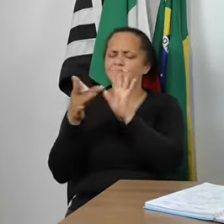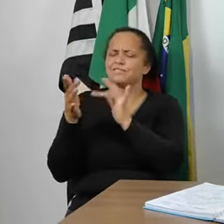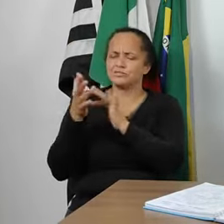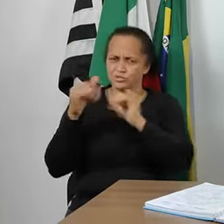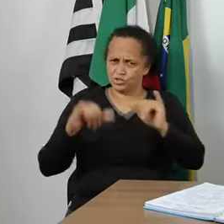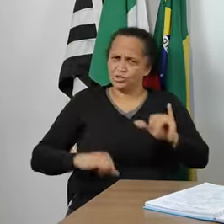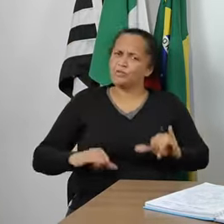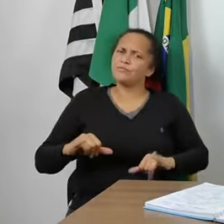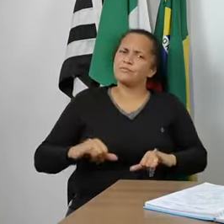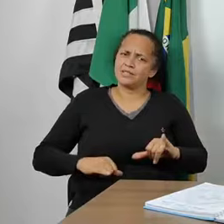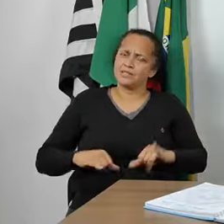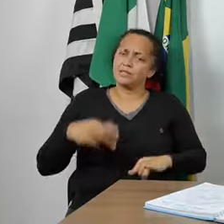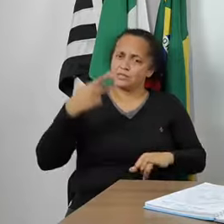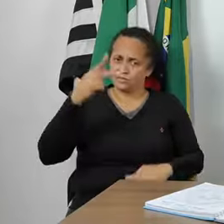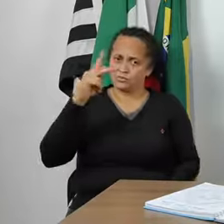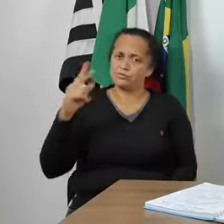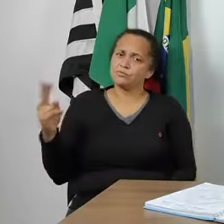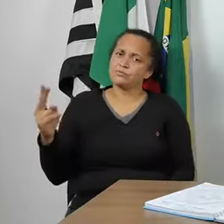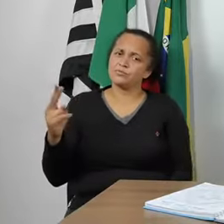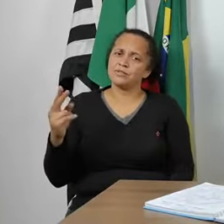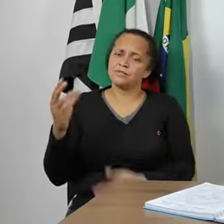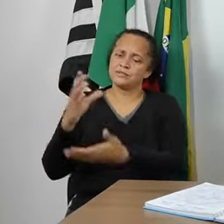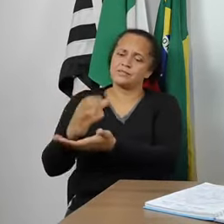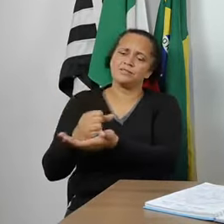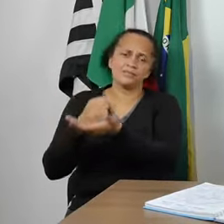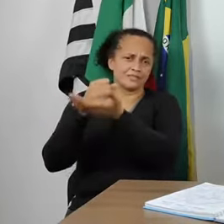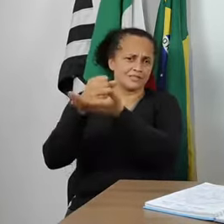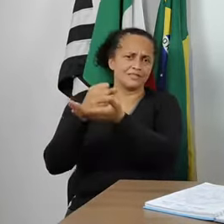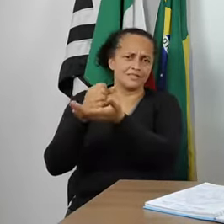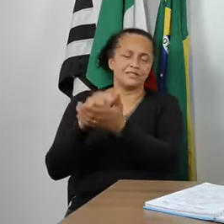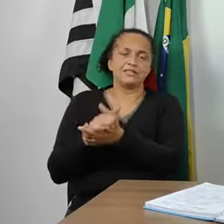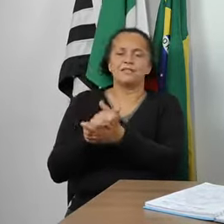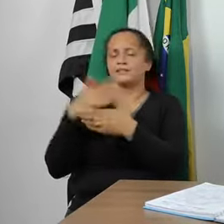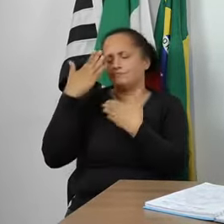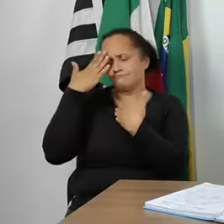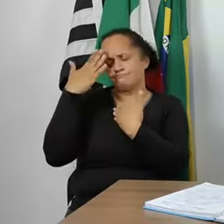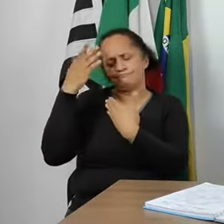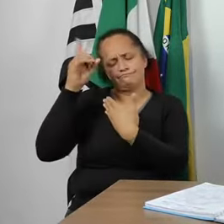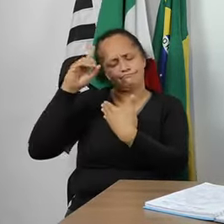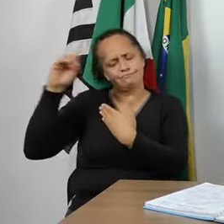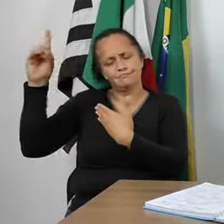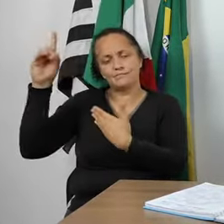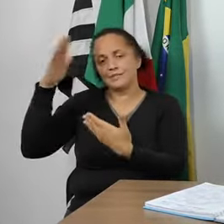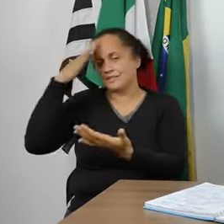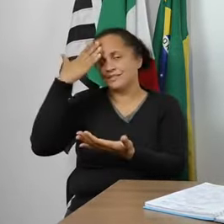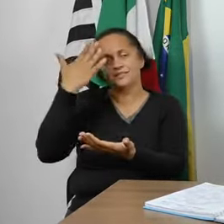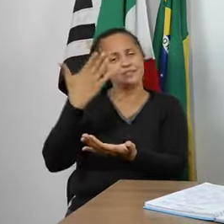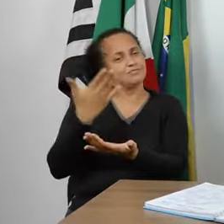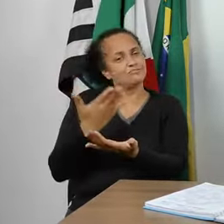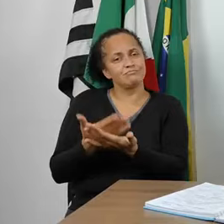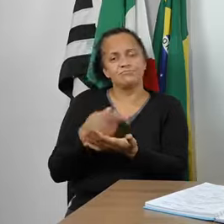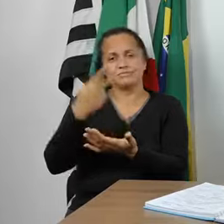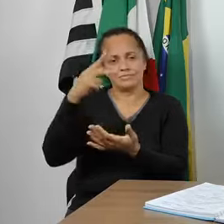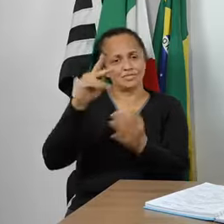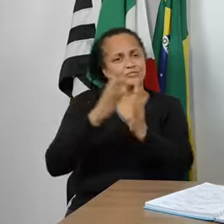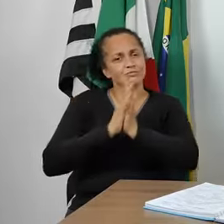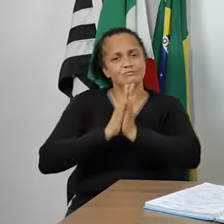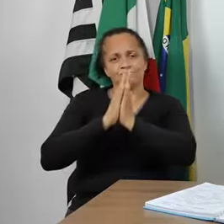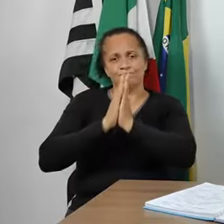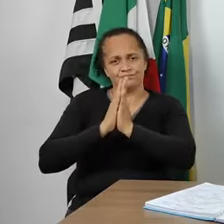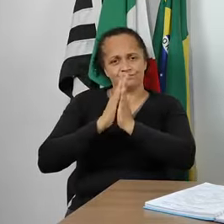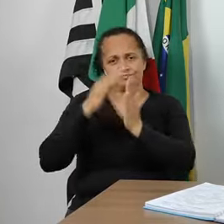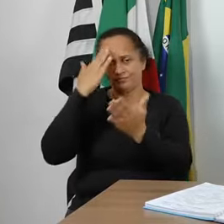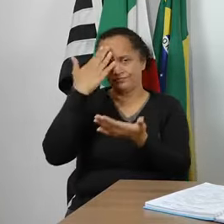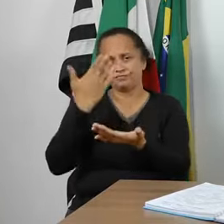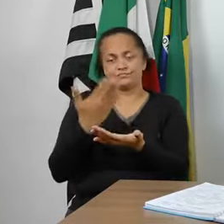Jesus. Valorize essa chave poderosa que é a oração. Creia na sua oração. Creia que quando